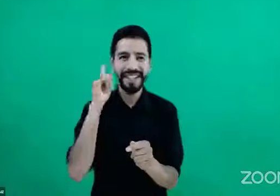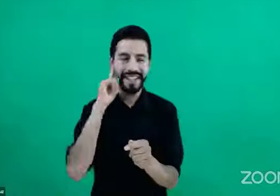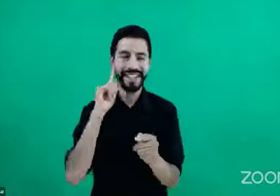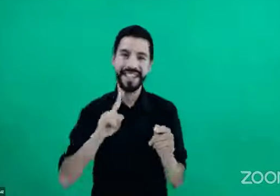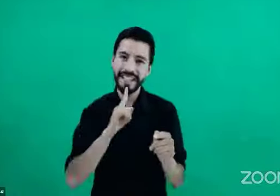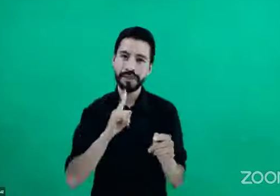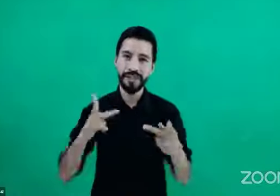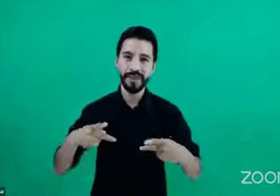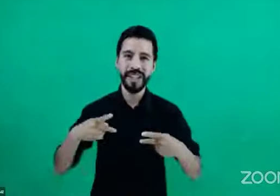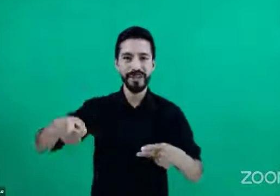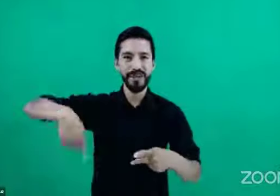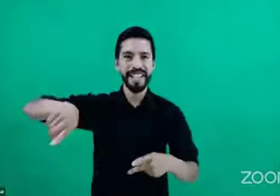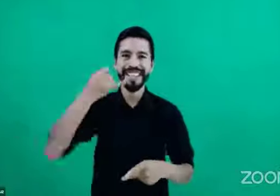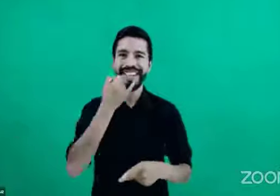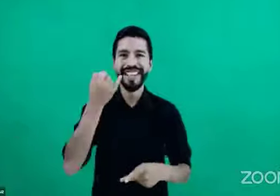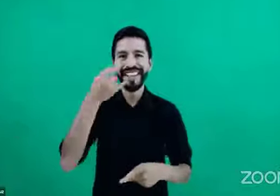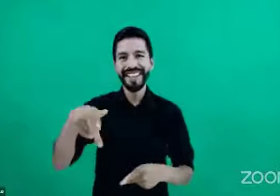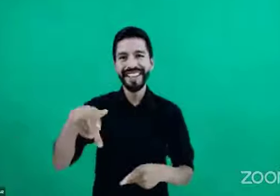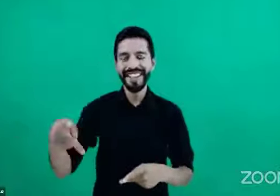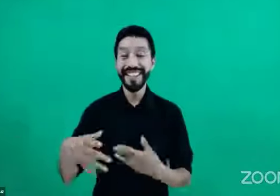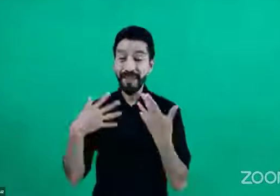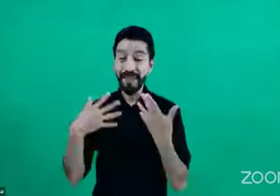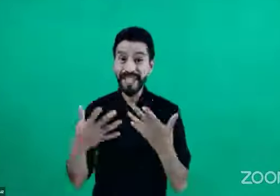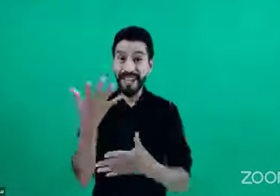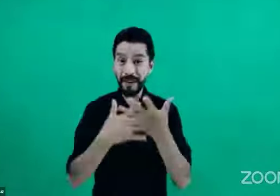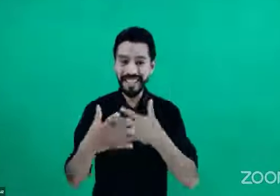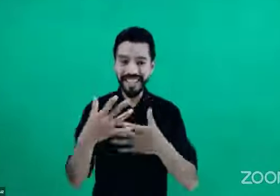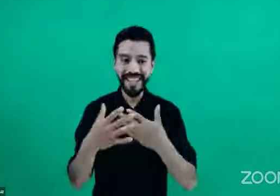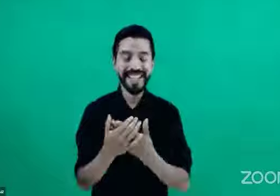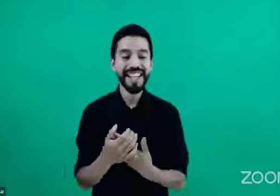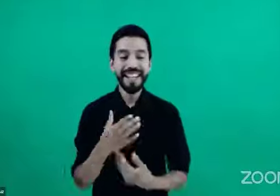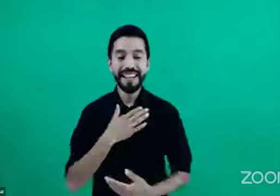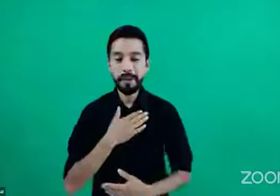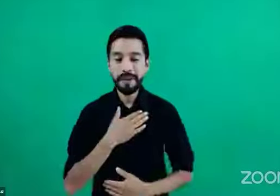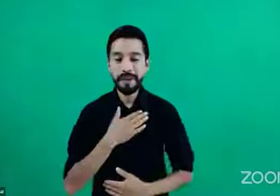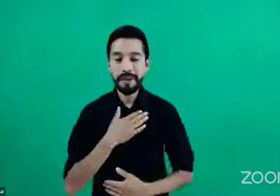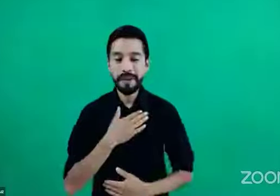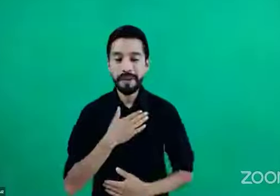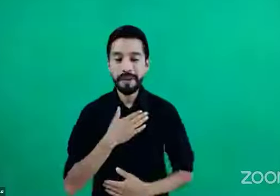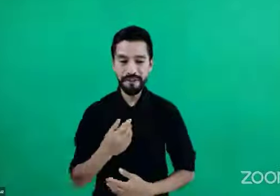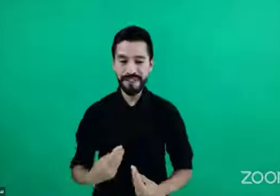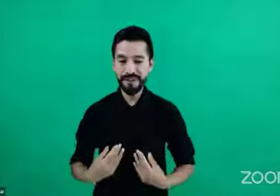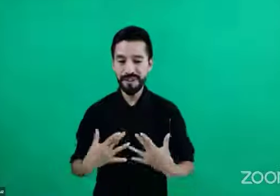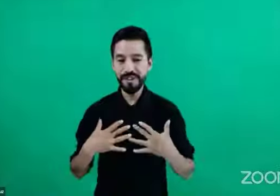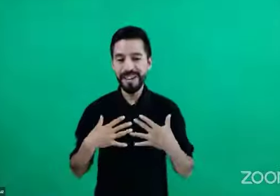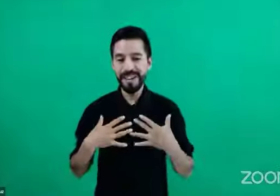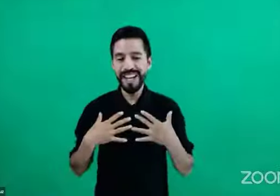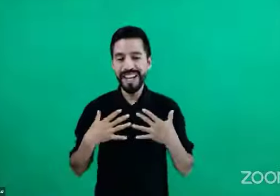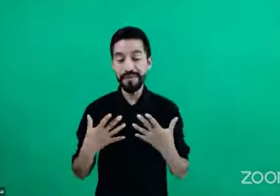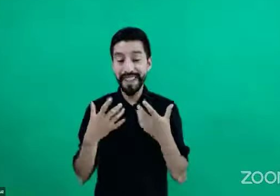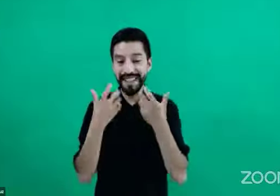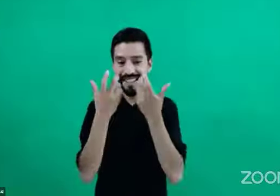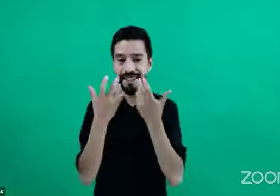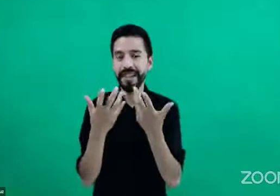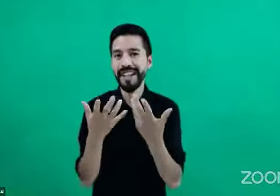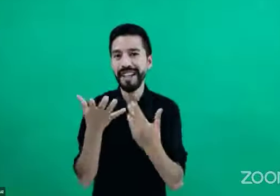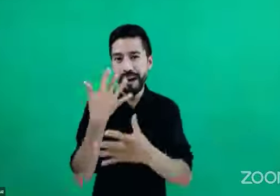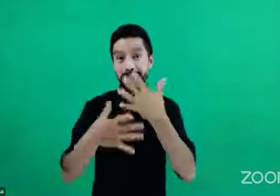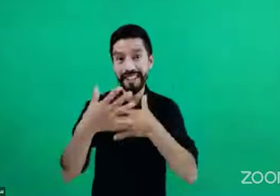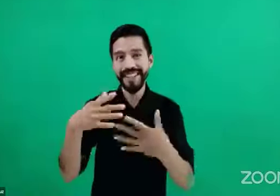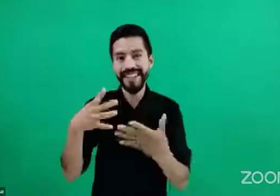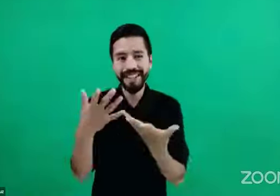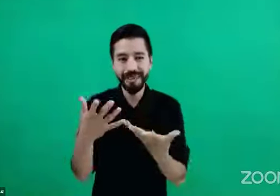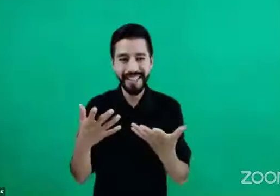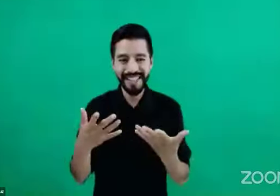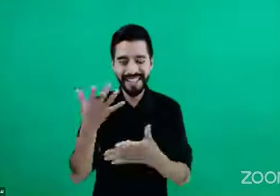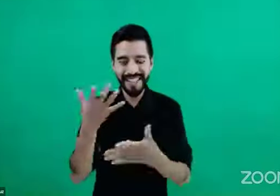idioma de las personas sordas. Eso es la lengua de señas. En lo personal, a mí me surgió el deseo de